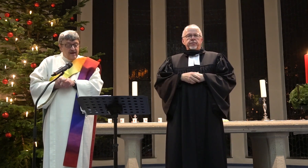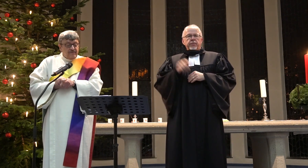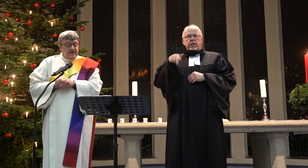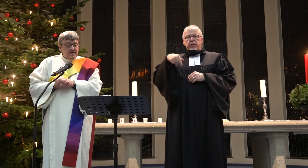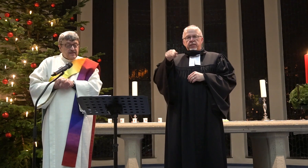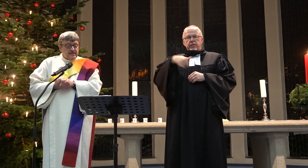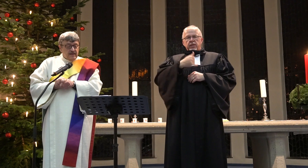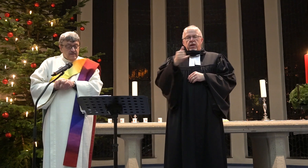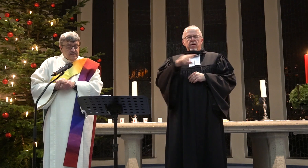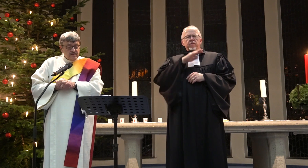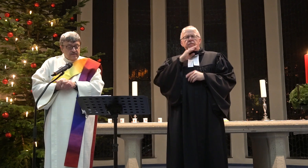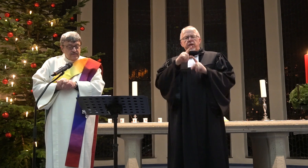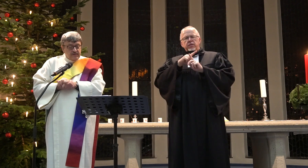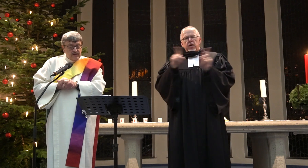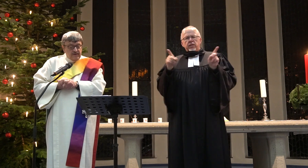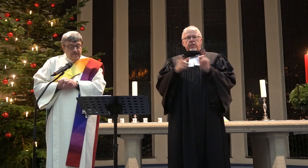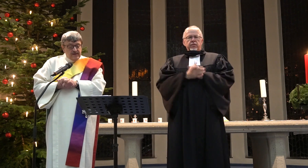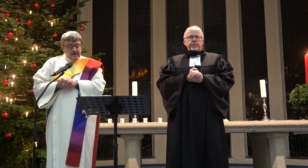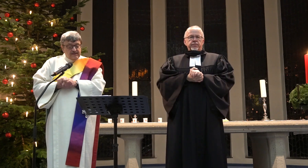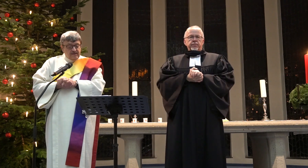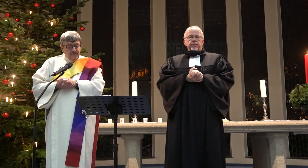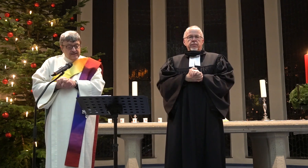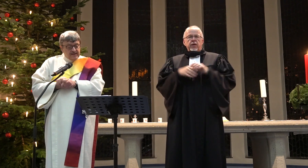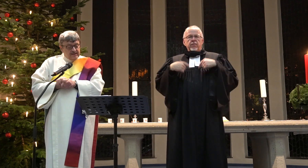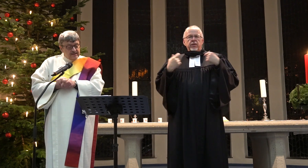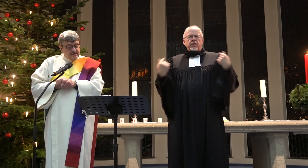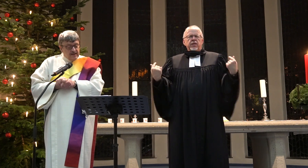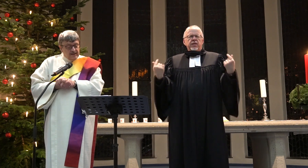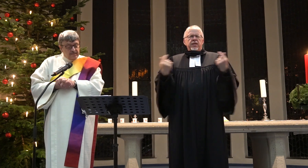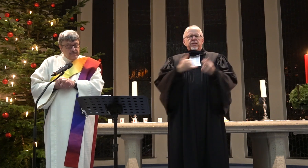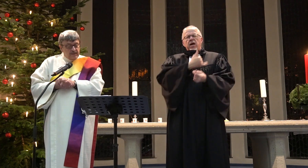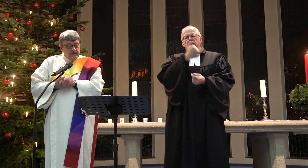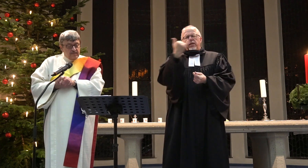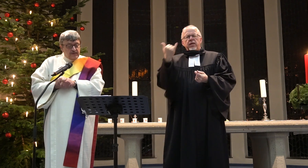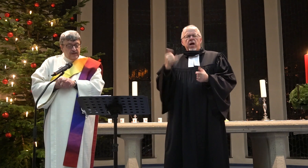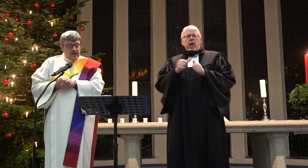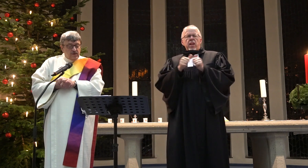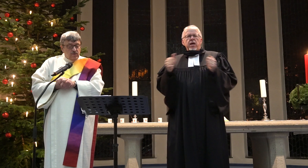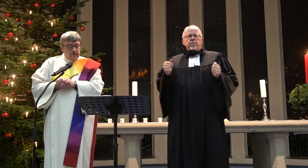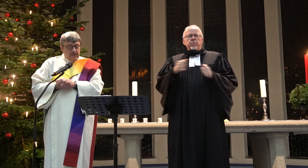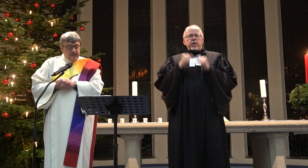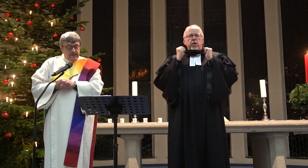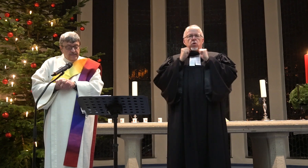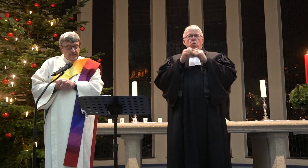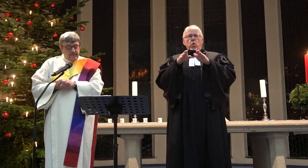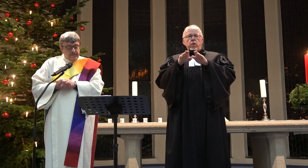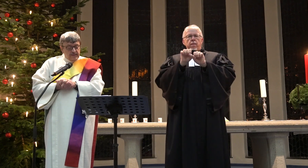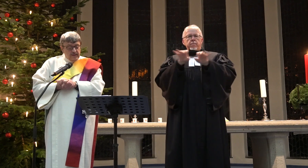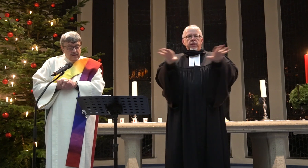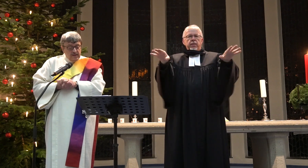Dieses Jahr, vieles ist anders. Wir jetzt fast ganzes Jahr leben mit der